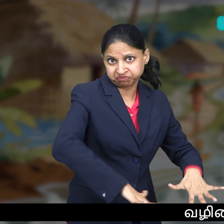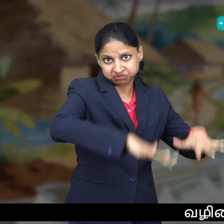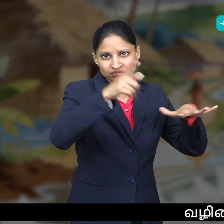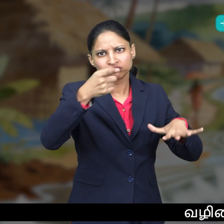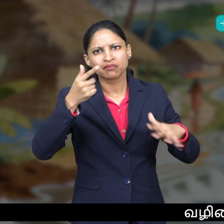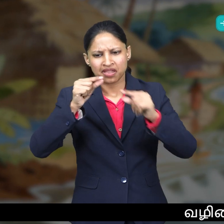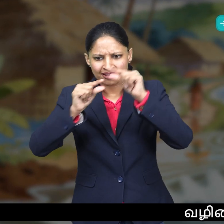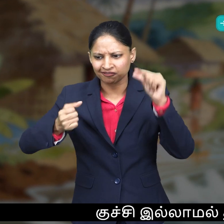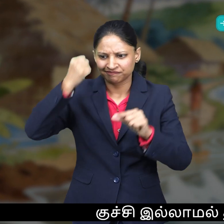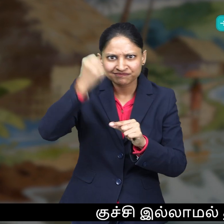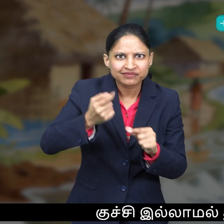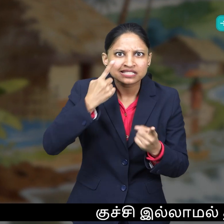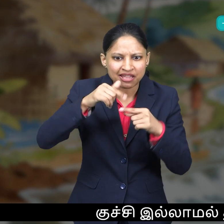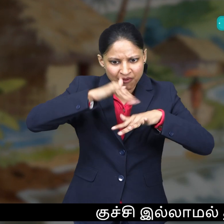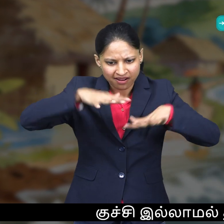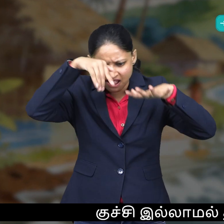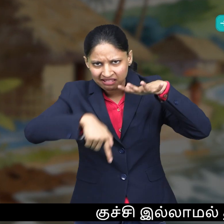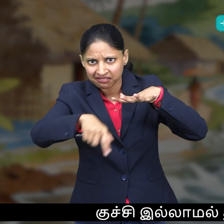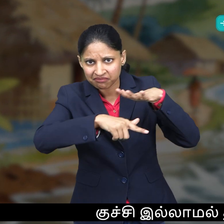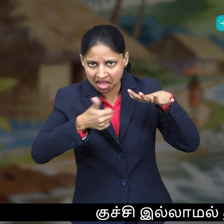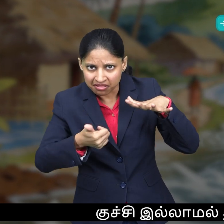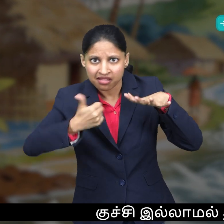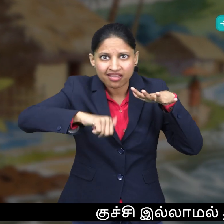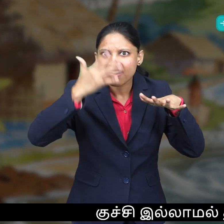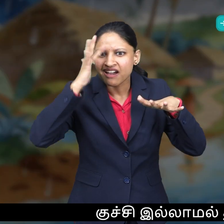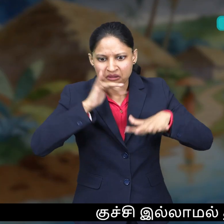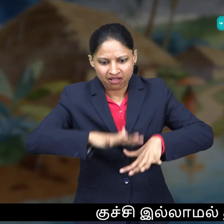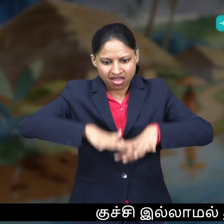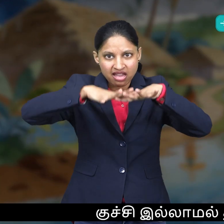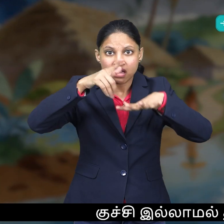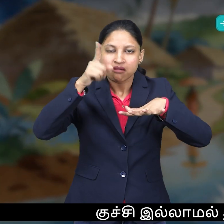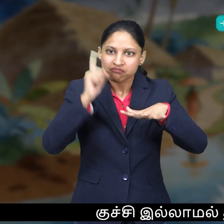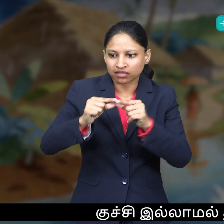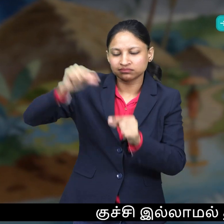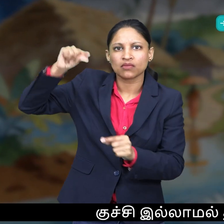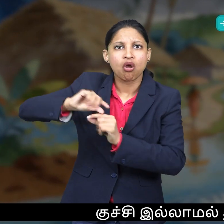வழியை சரிபார்க்க ஒரு குச்சி இல்லாமல் தண்ணீரில் நடக்க வேண்டாம்.